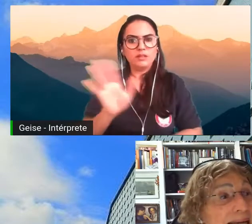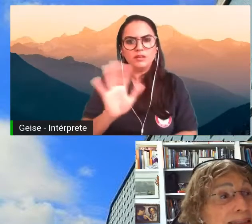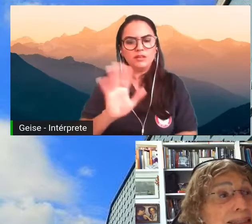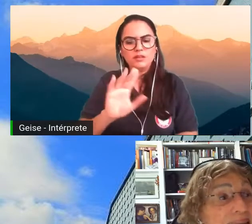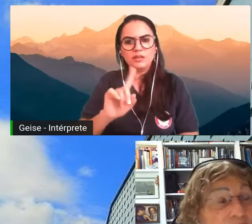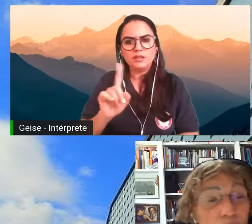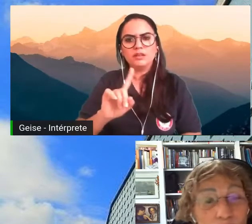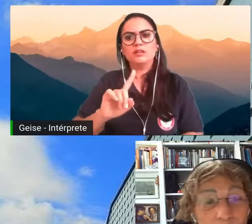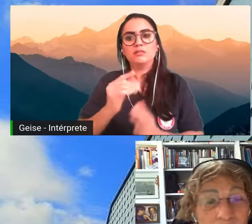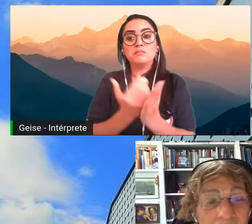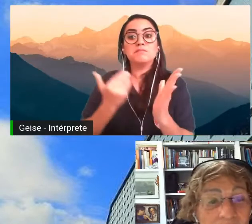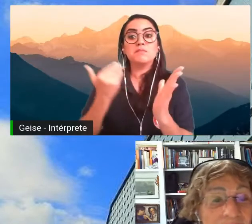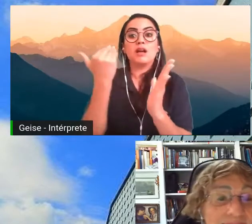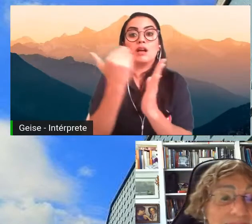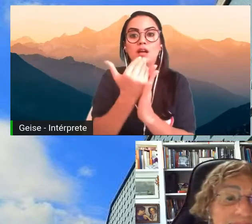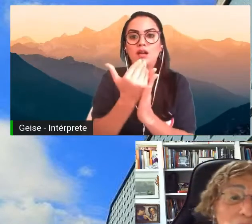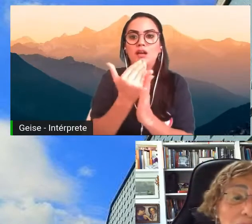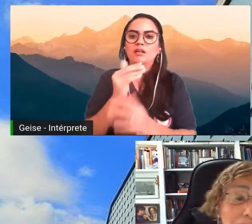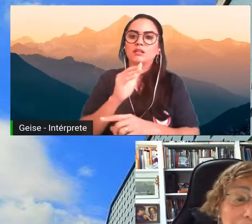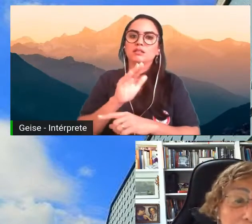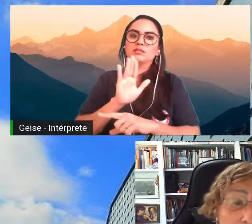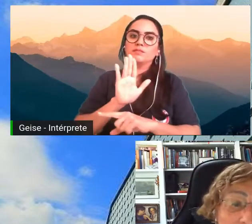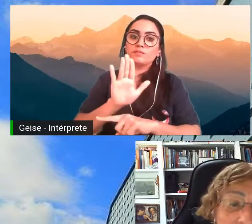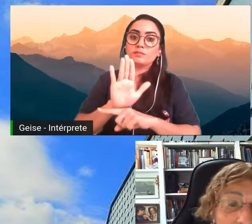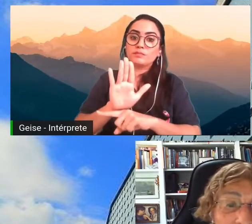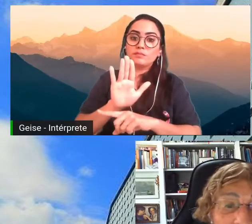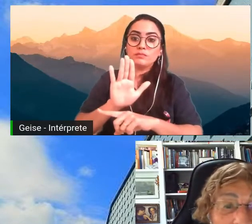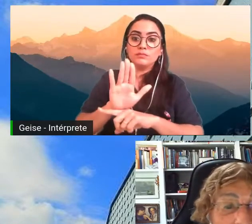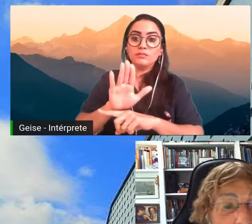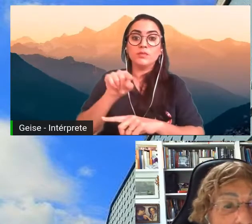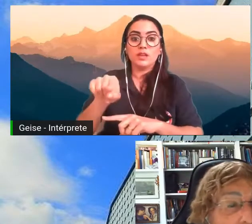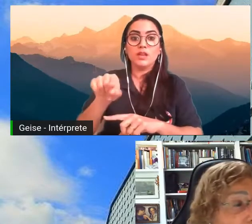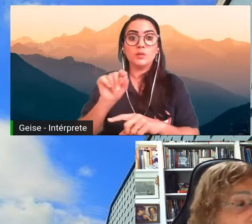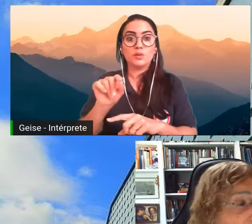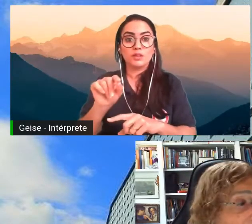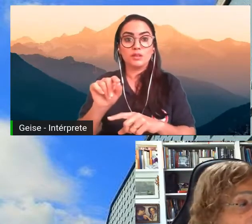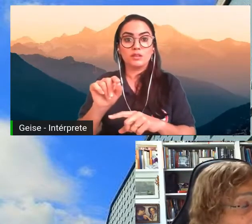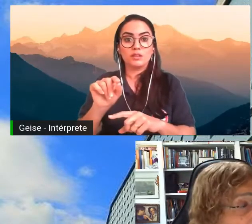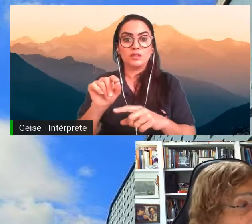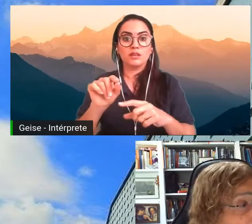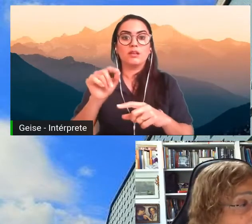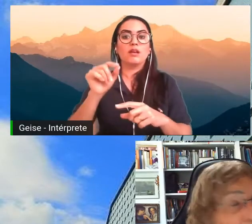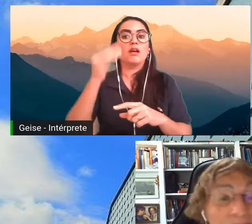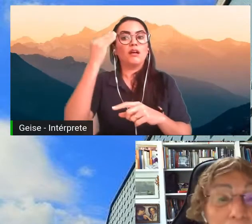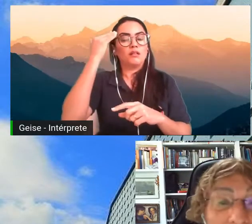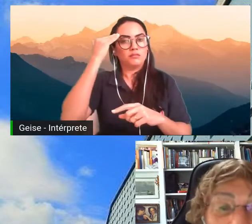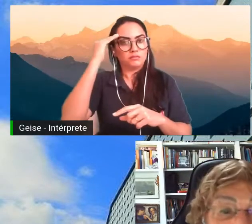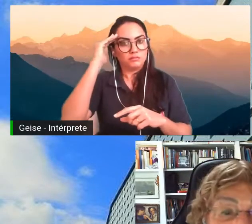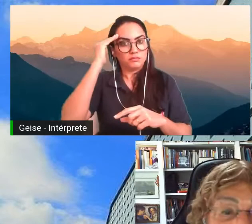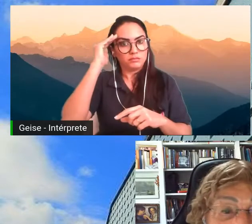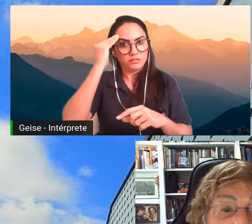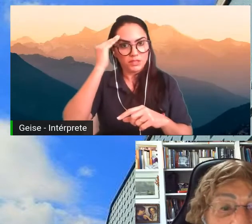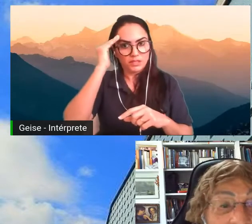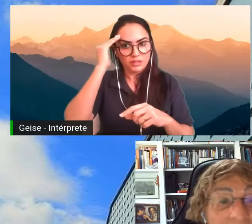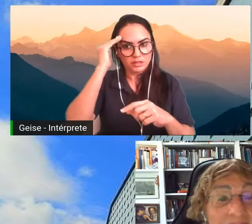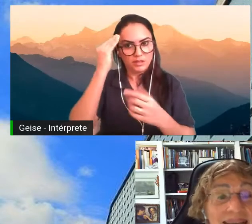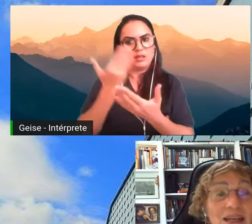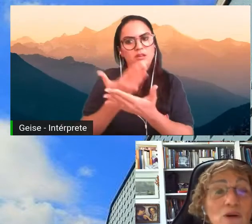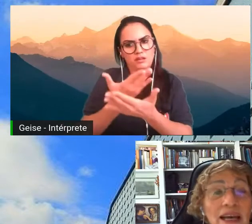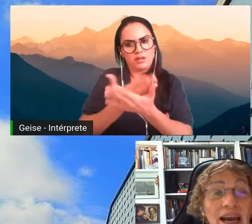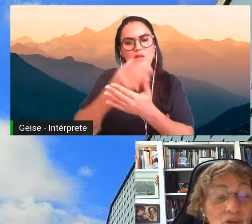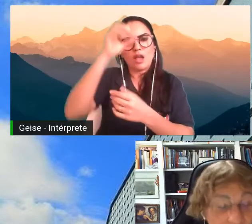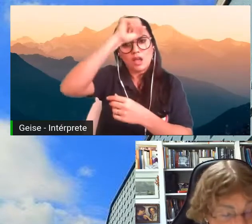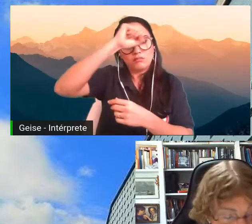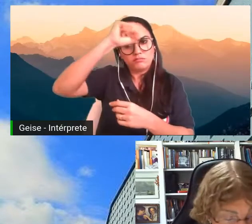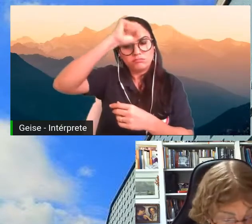esse desacerto entre aquilo que eles esperam de uma forma pragmática e